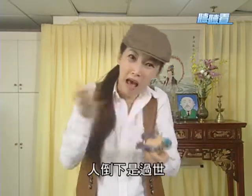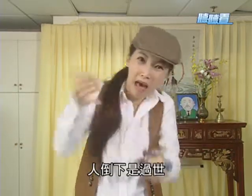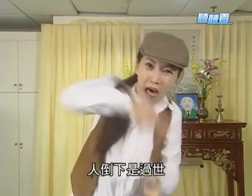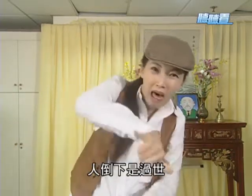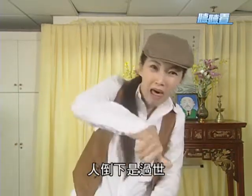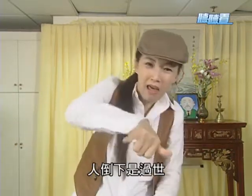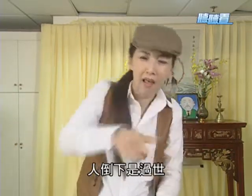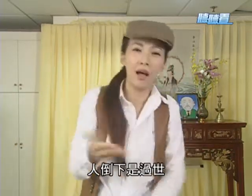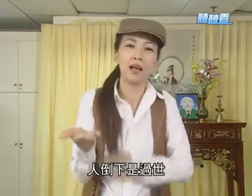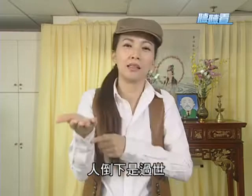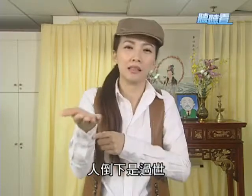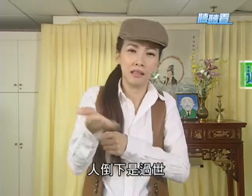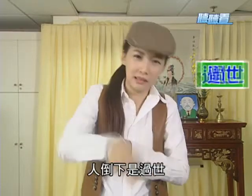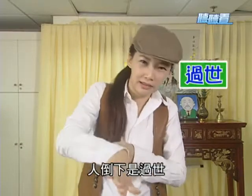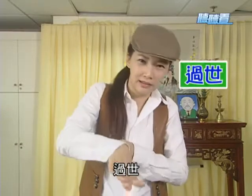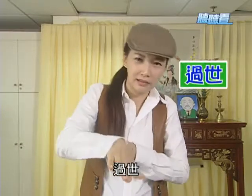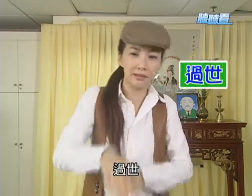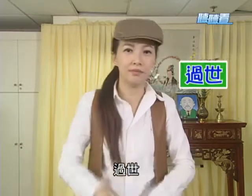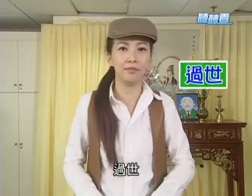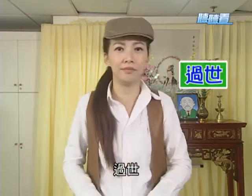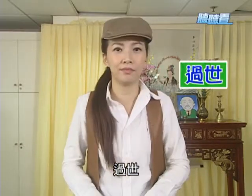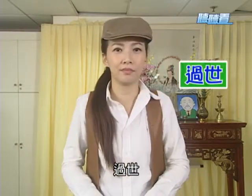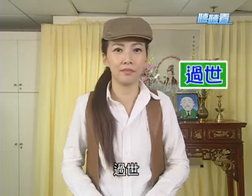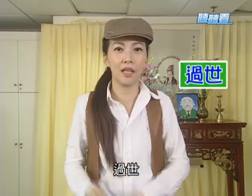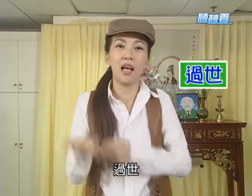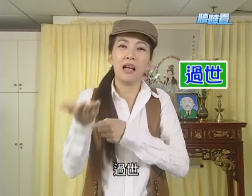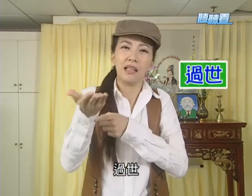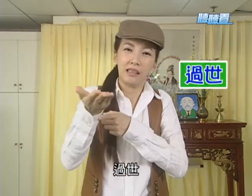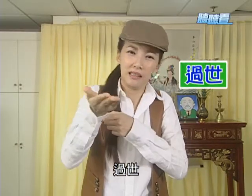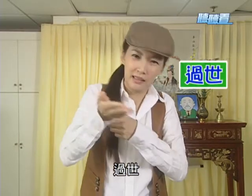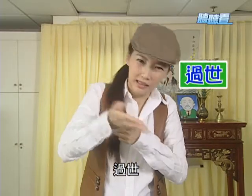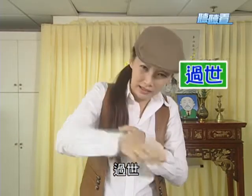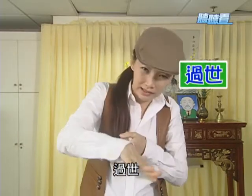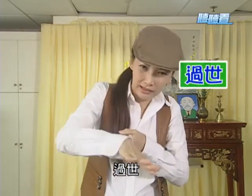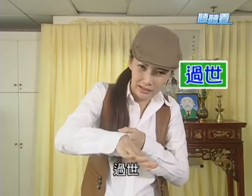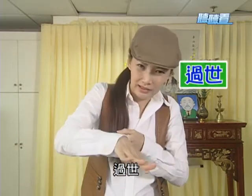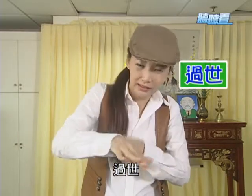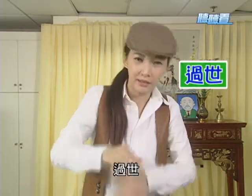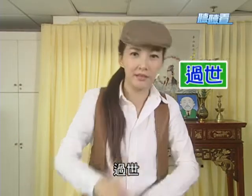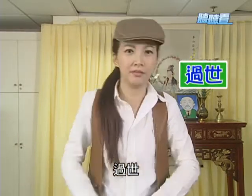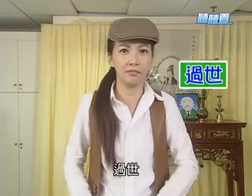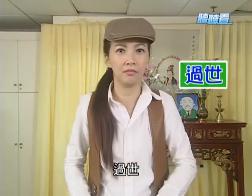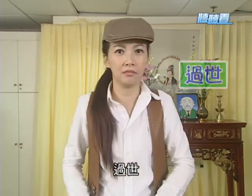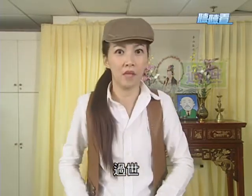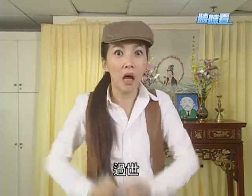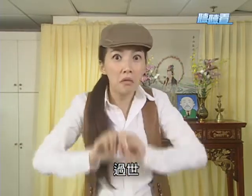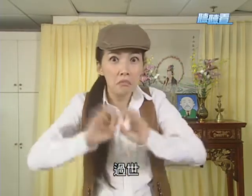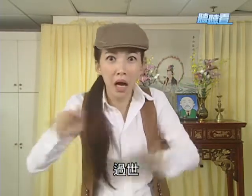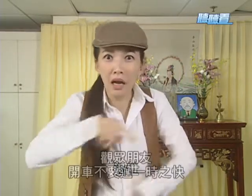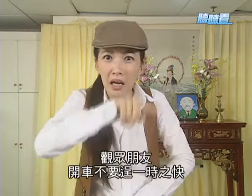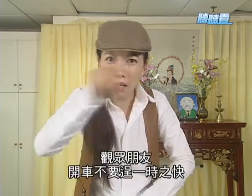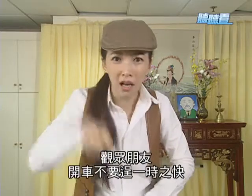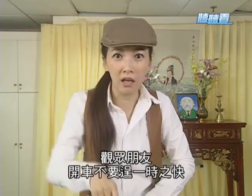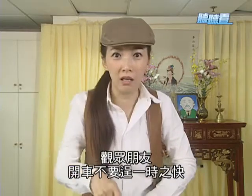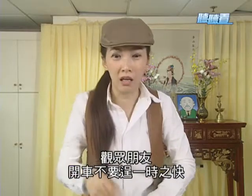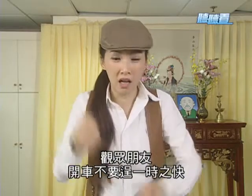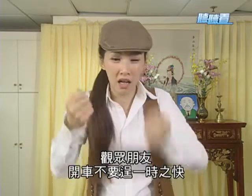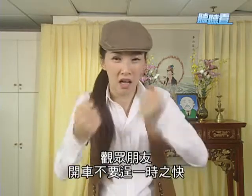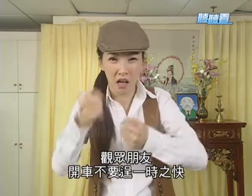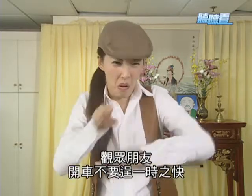是过世，过世，过世。观众朋友，开